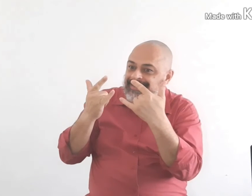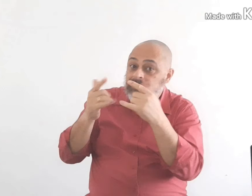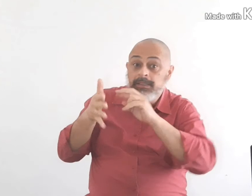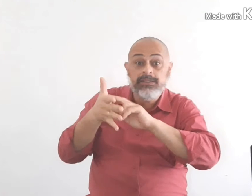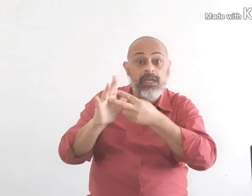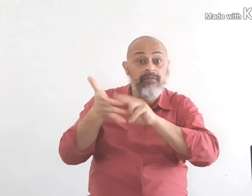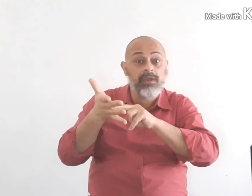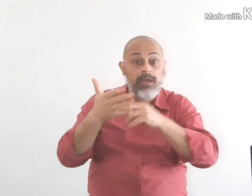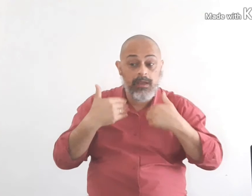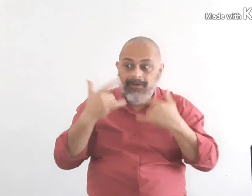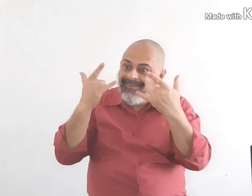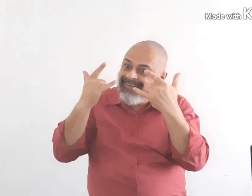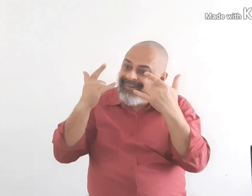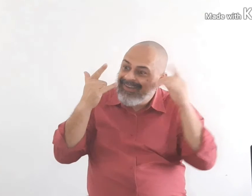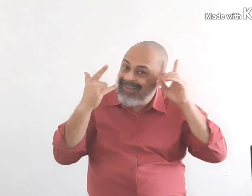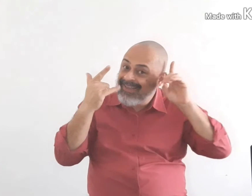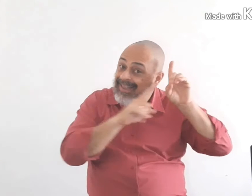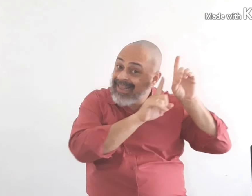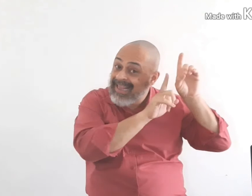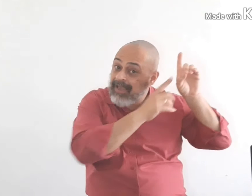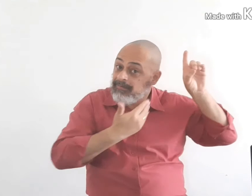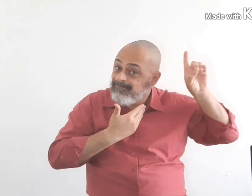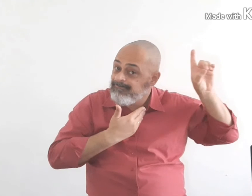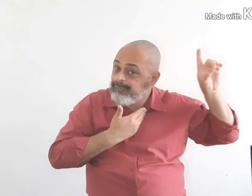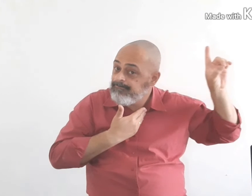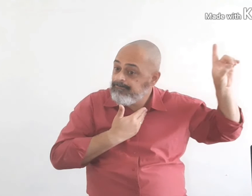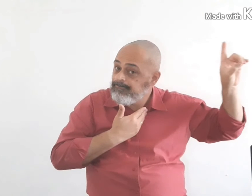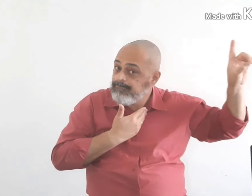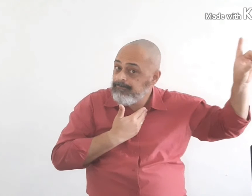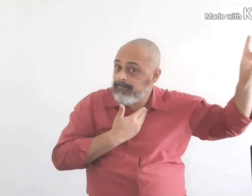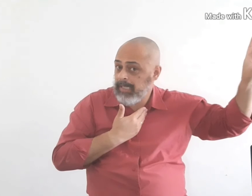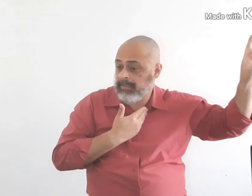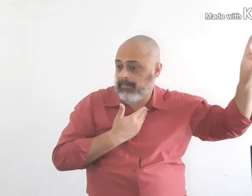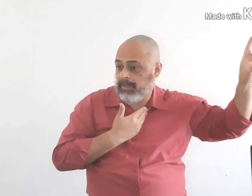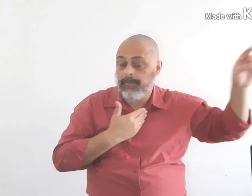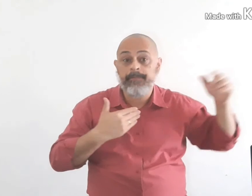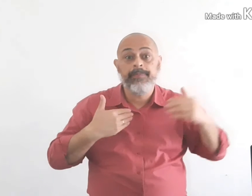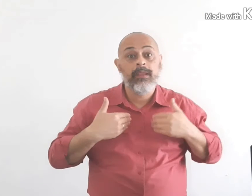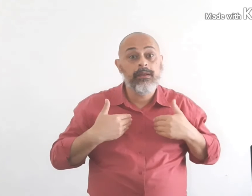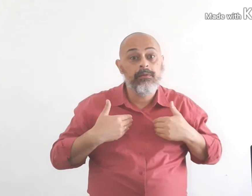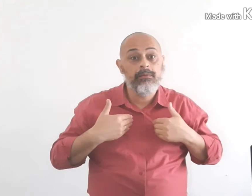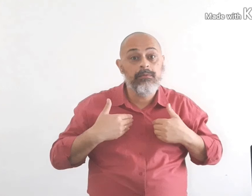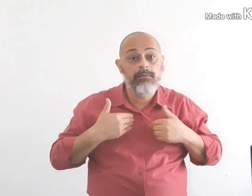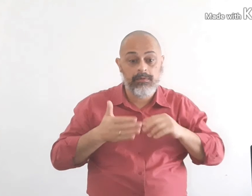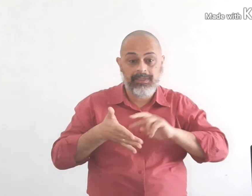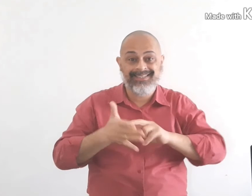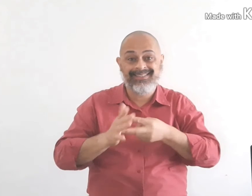coração nos apartam de Deus, nos separam de Deus e, portanto, também impelem